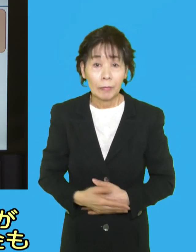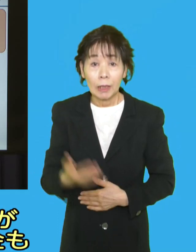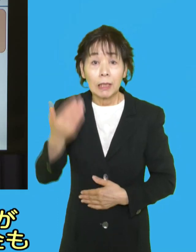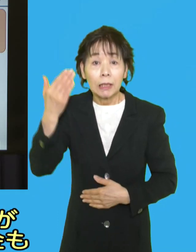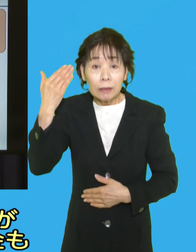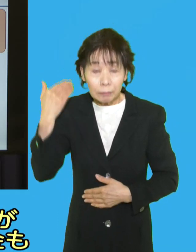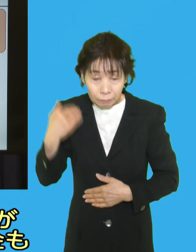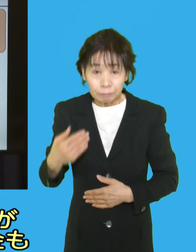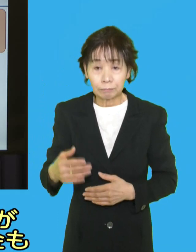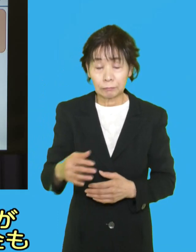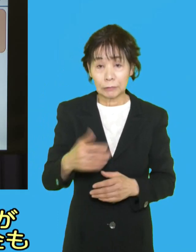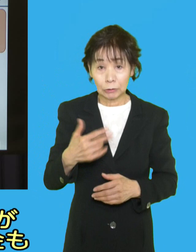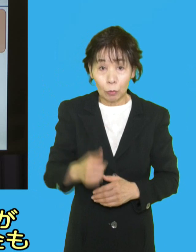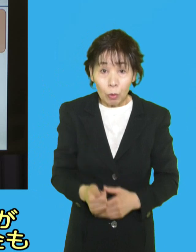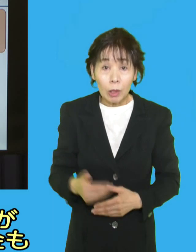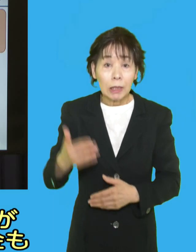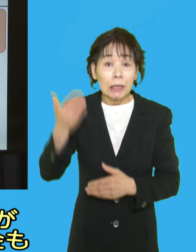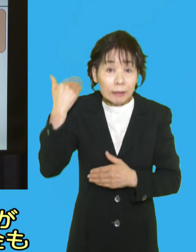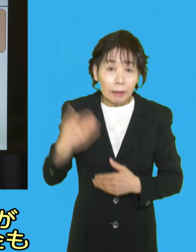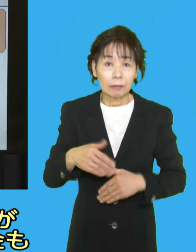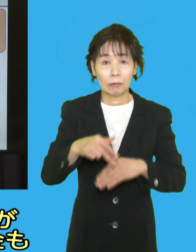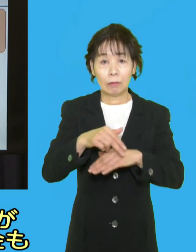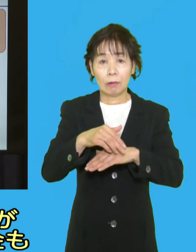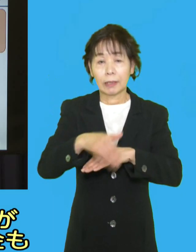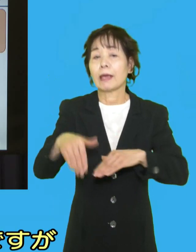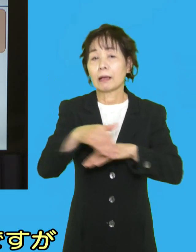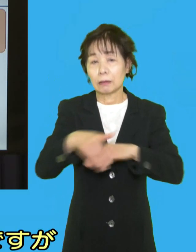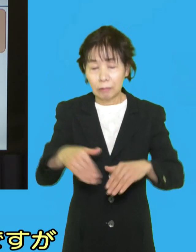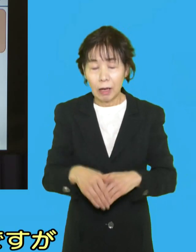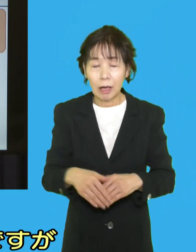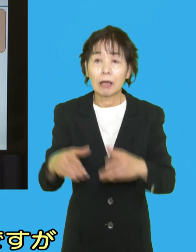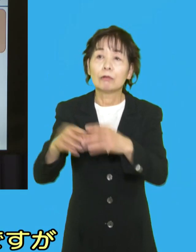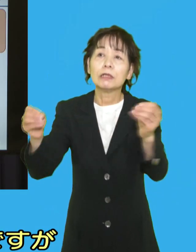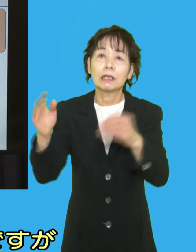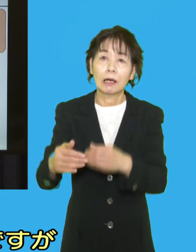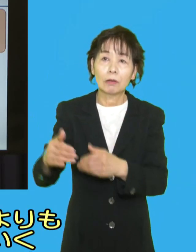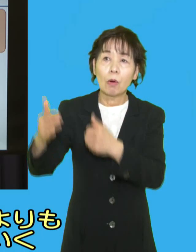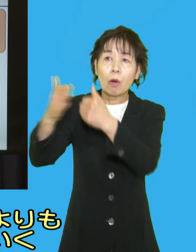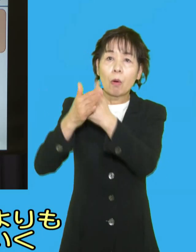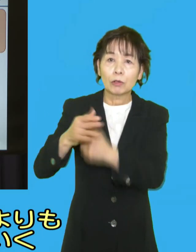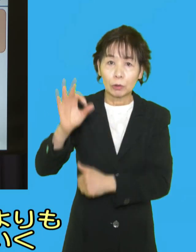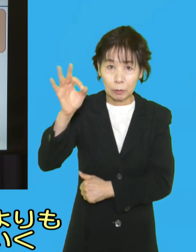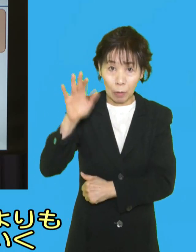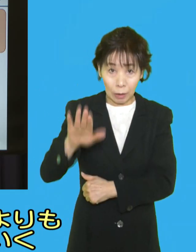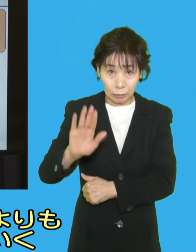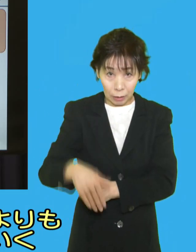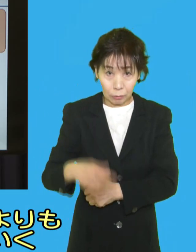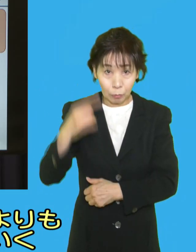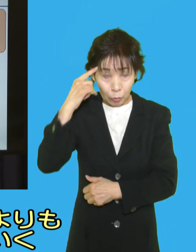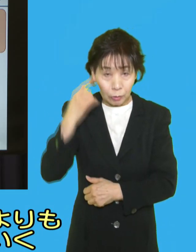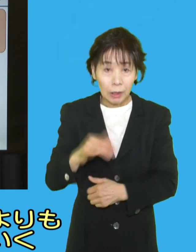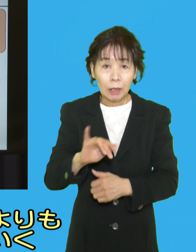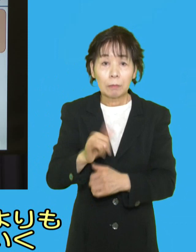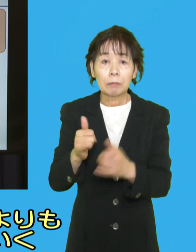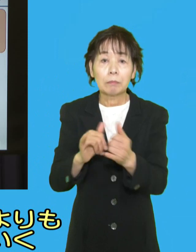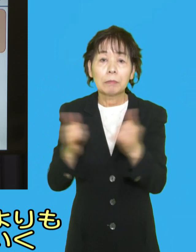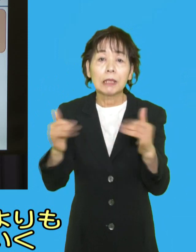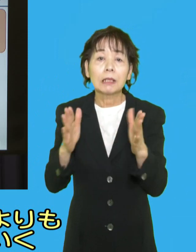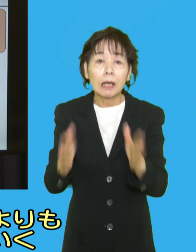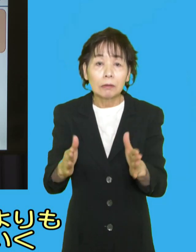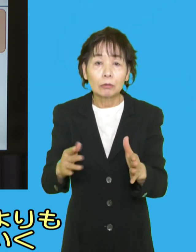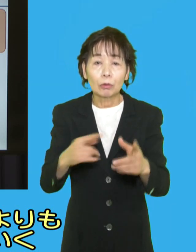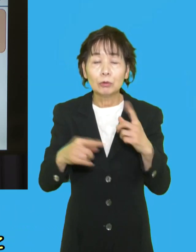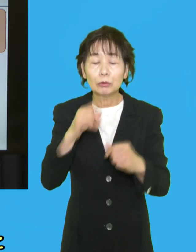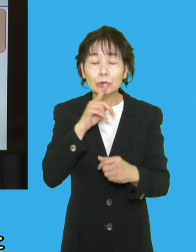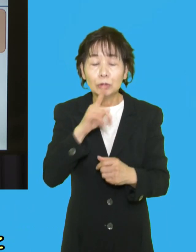前の計画は、行政がもちろん国の補助金もあったかもしれないですが、基本的にはその民間というよりも、もう行政、